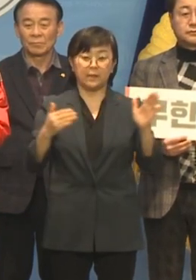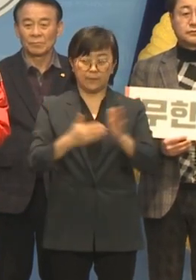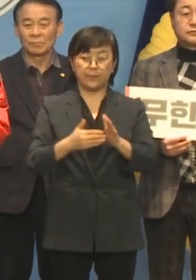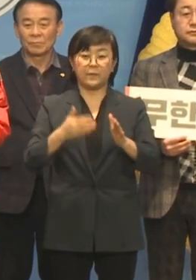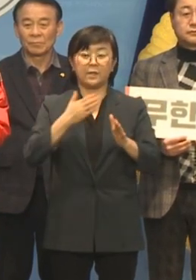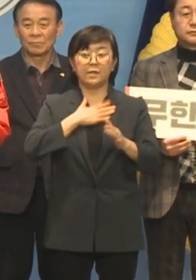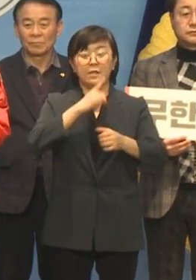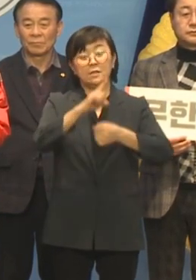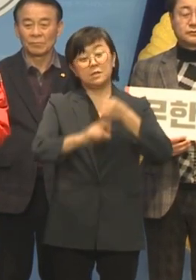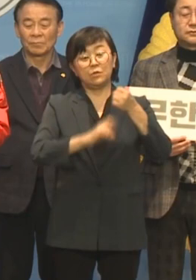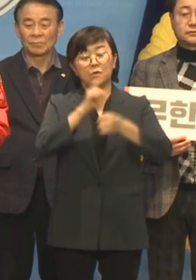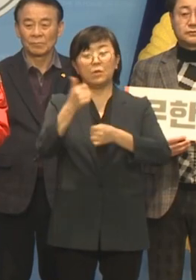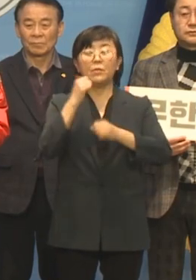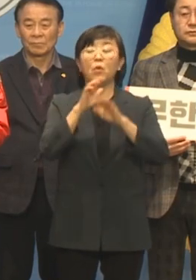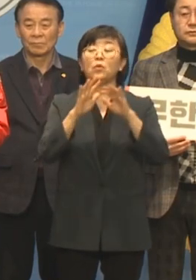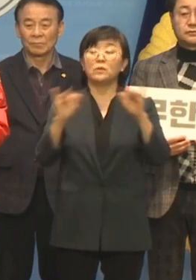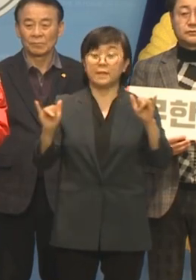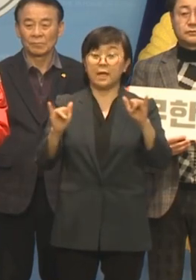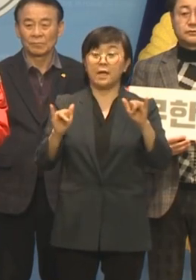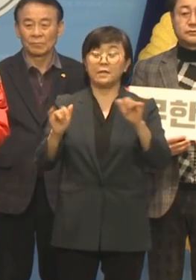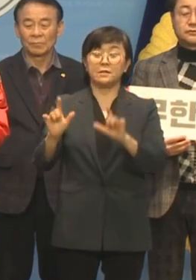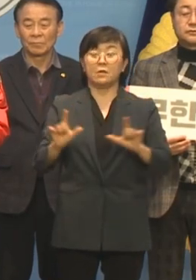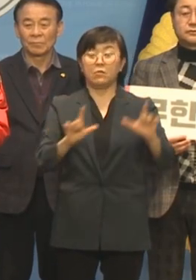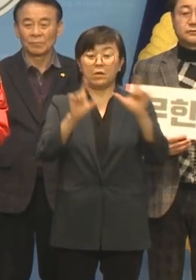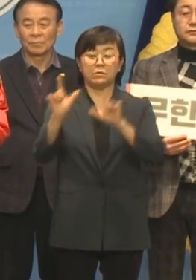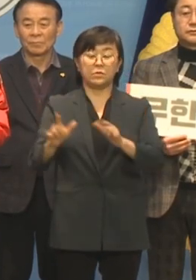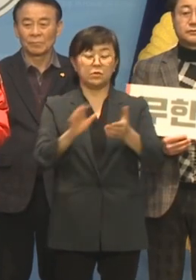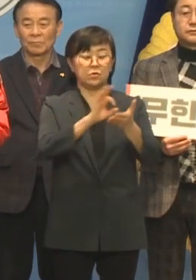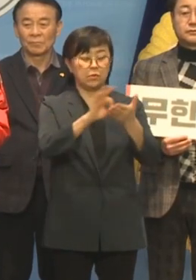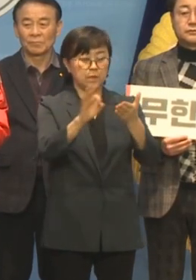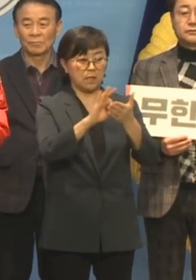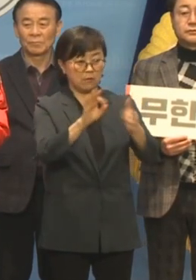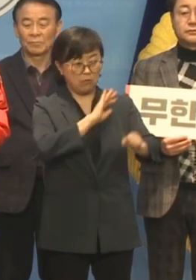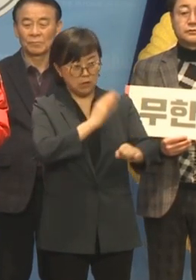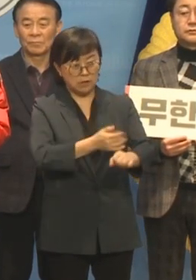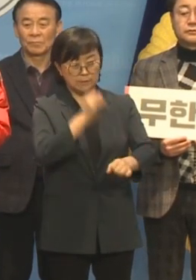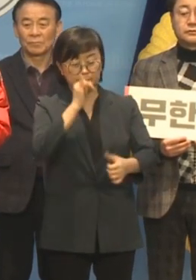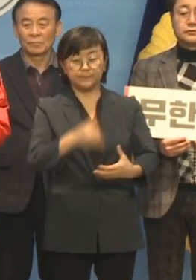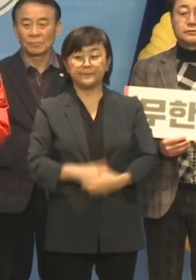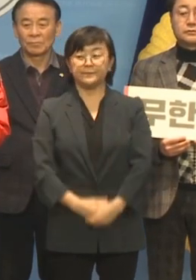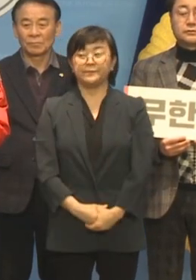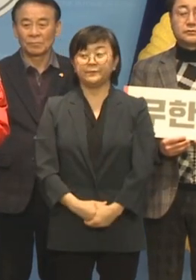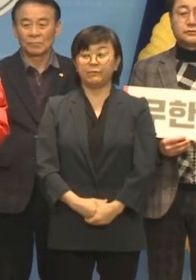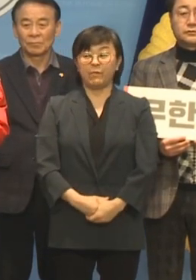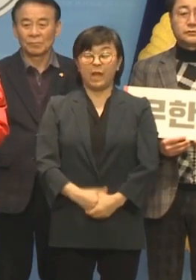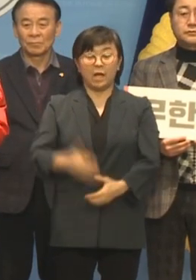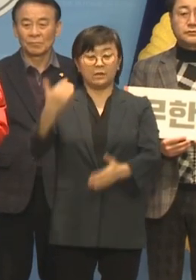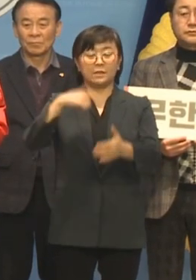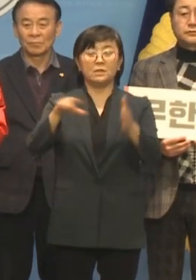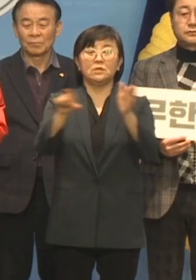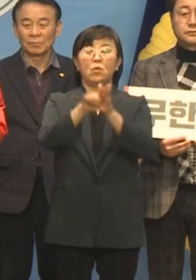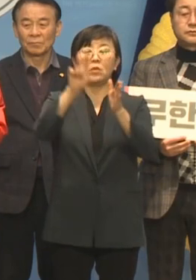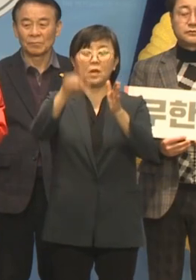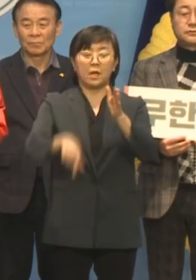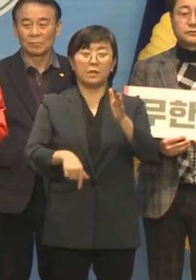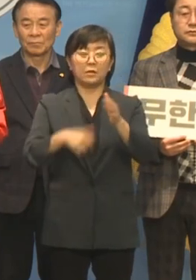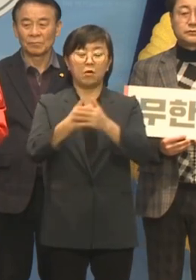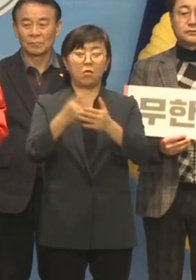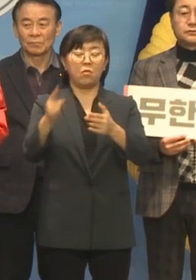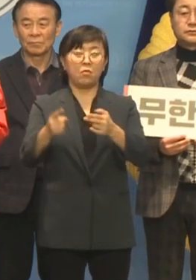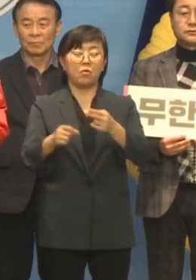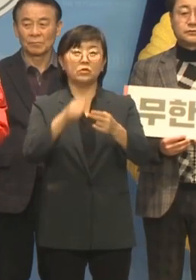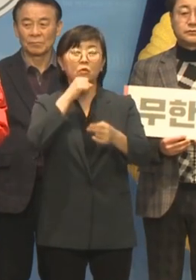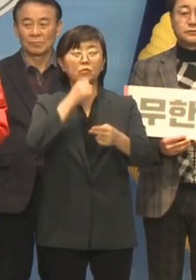저는 15년 변호사 생활 동안 소비자들의 권리를 지켜왔습니다. 국내 최초로 신용카드 마일리지 소송에서